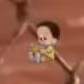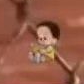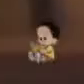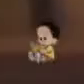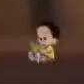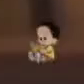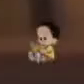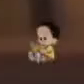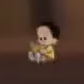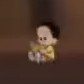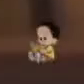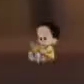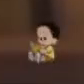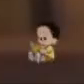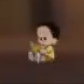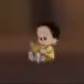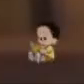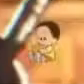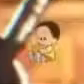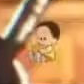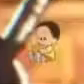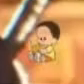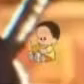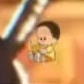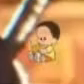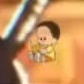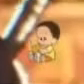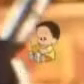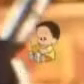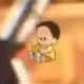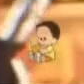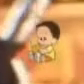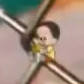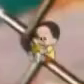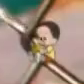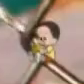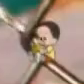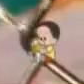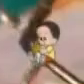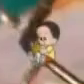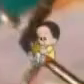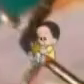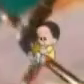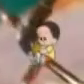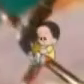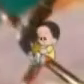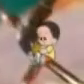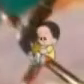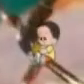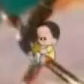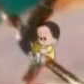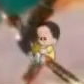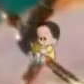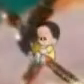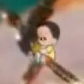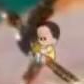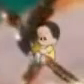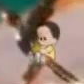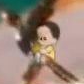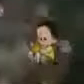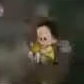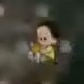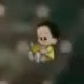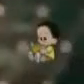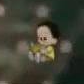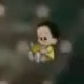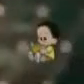se desfazem ao fundo. Uma menina sorri e Ian sorri. As grades continuam a desaparecer. Dois meninos se olham e